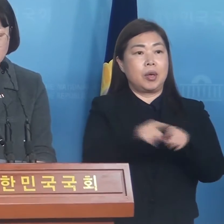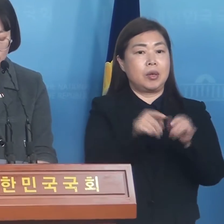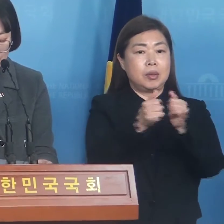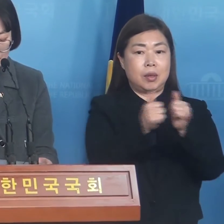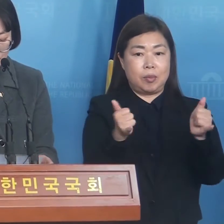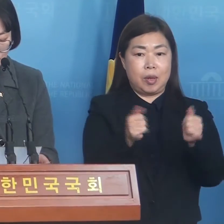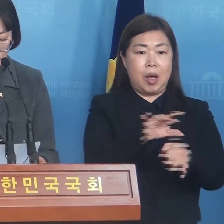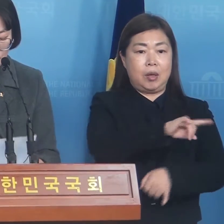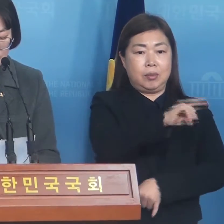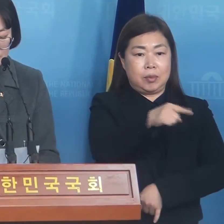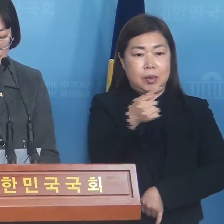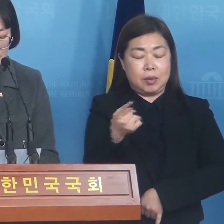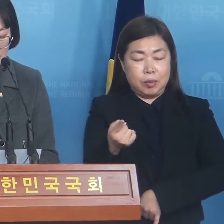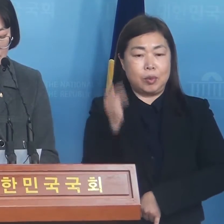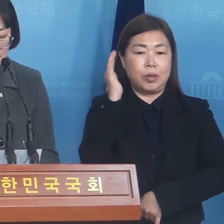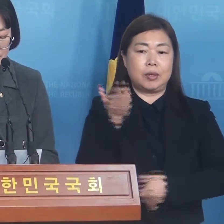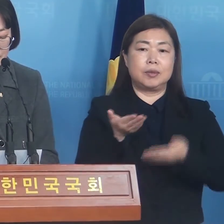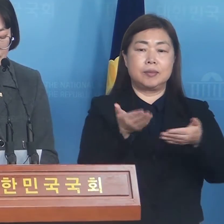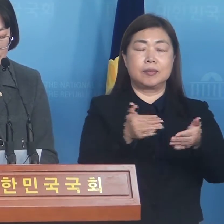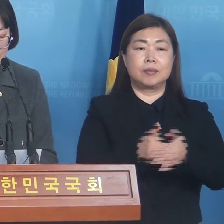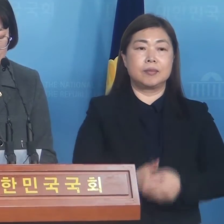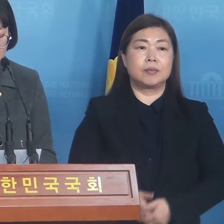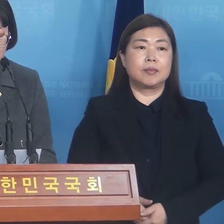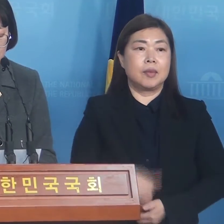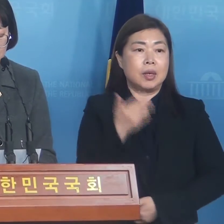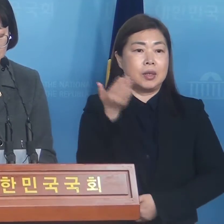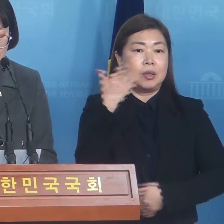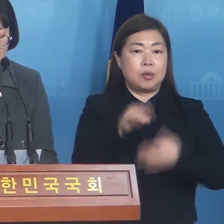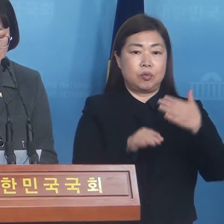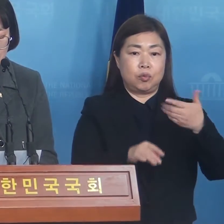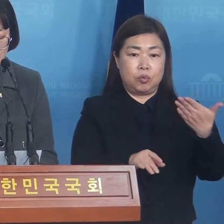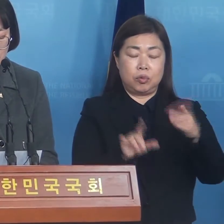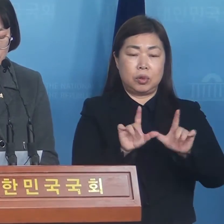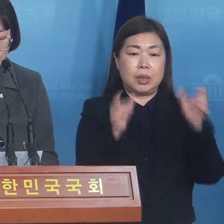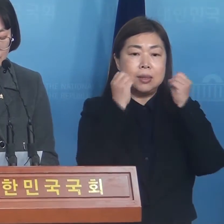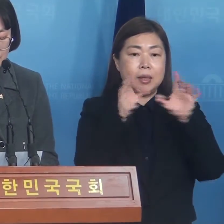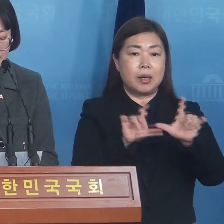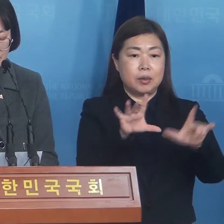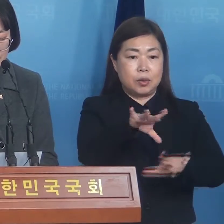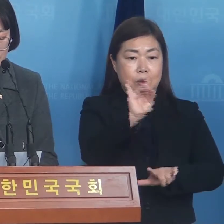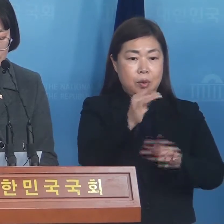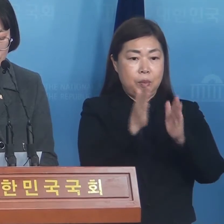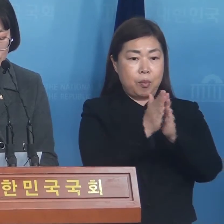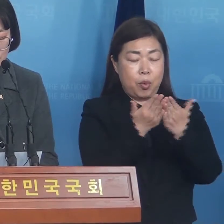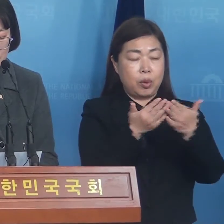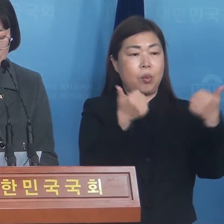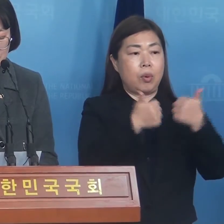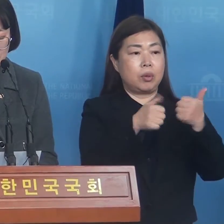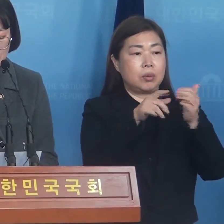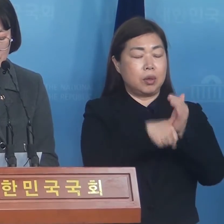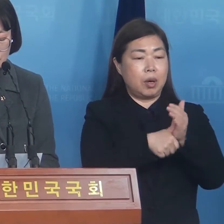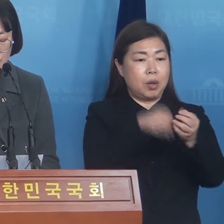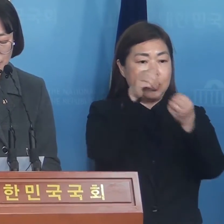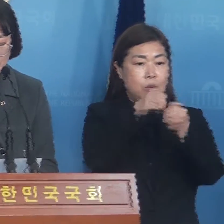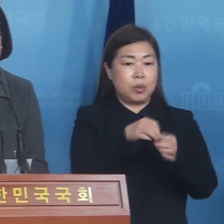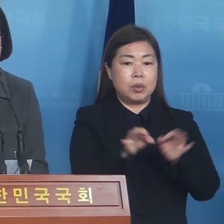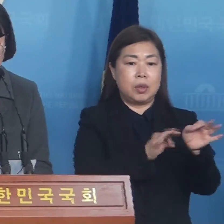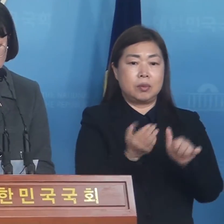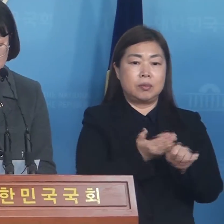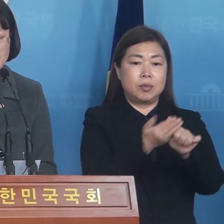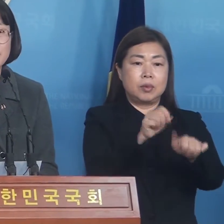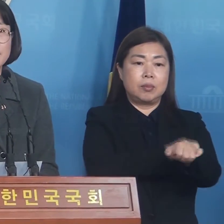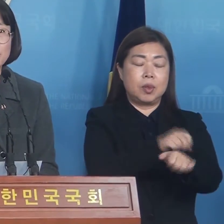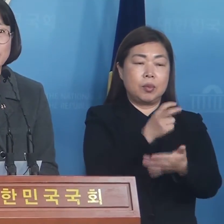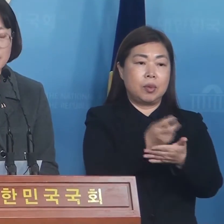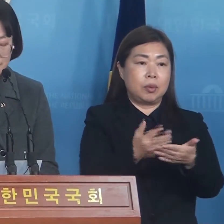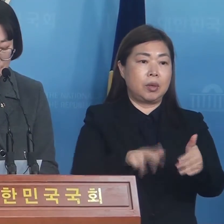분들 차례로 말씀을 듣도록 하겠습니다. 지난 9일 새해 첫 본회의에서 전통시장 및 상점가 육성에 관한